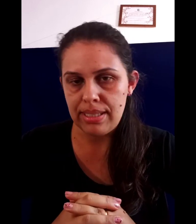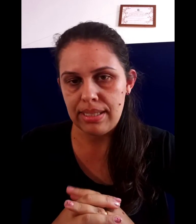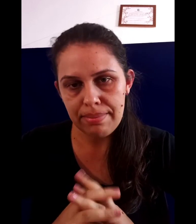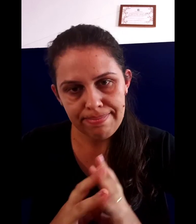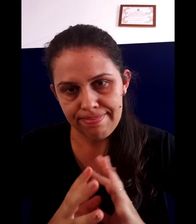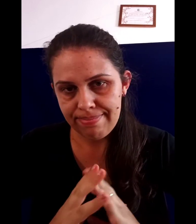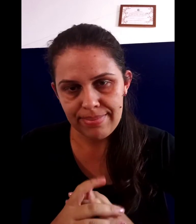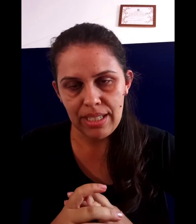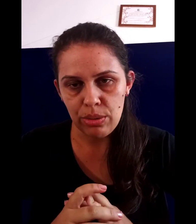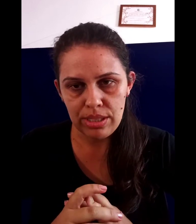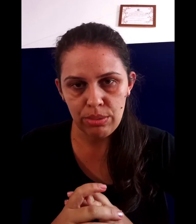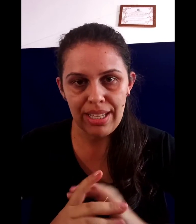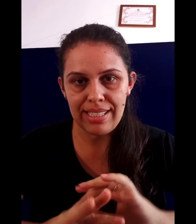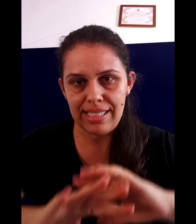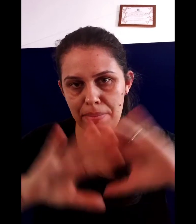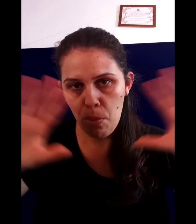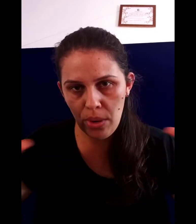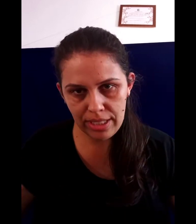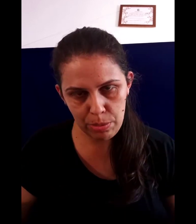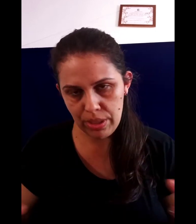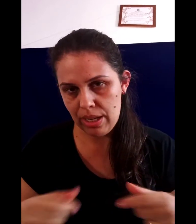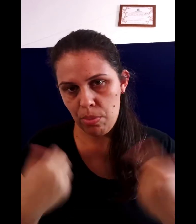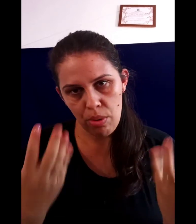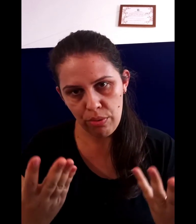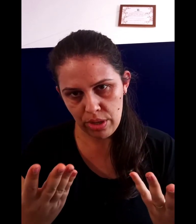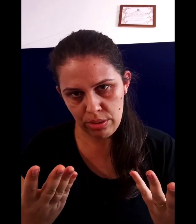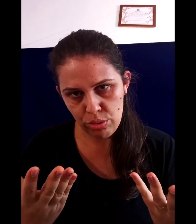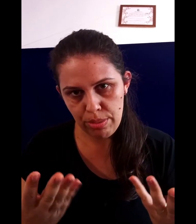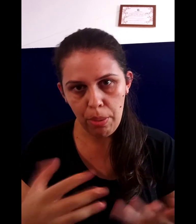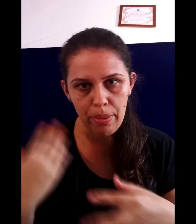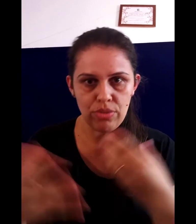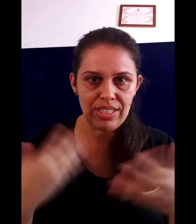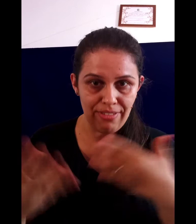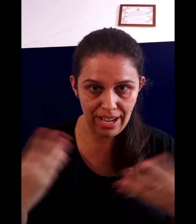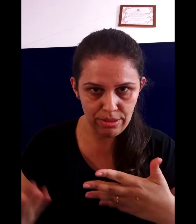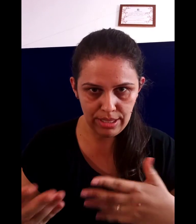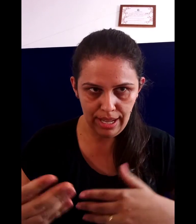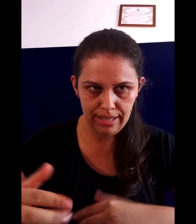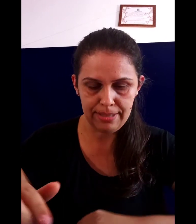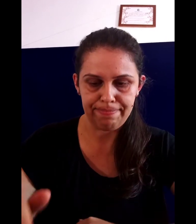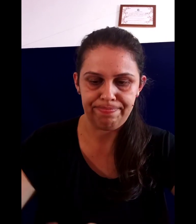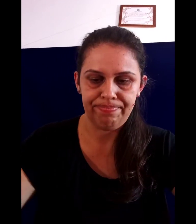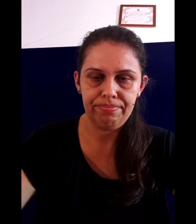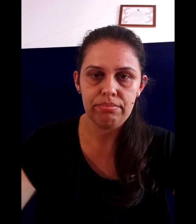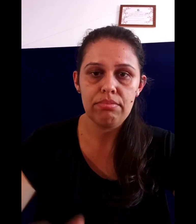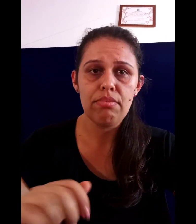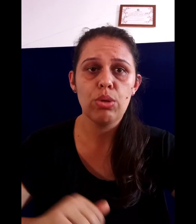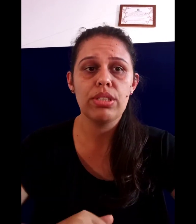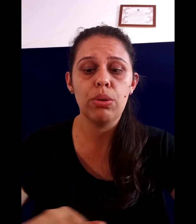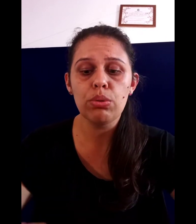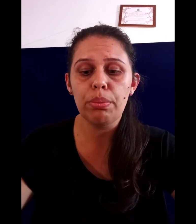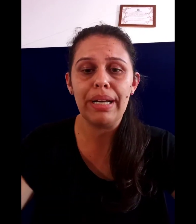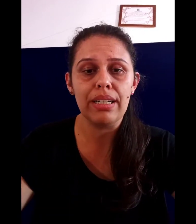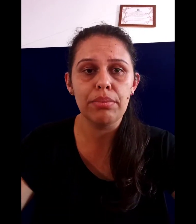precisa ter noção que existem muitas, porque uma configuração de mão eu posso fazer vários sinais. O segundo